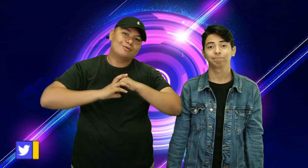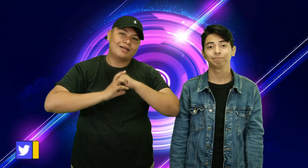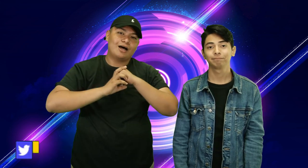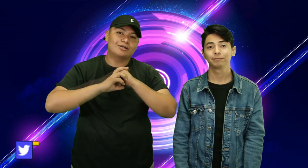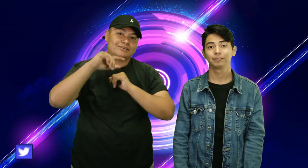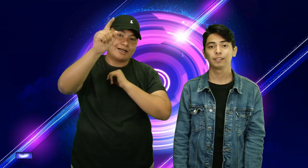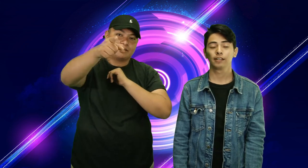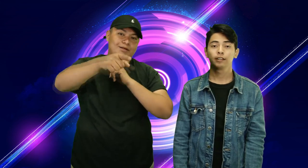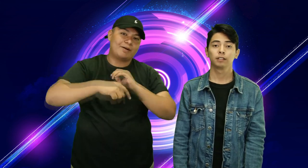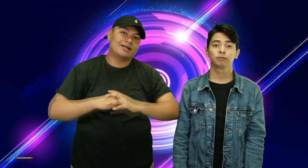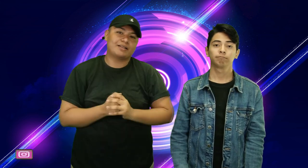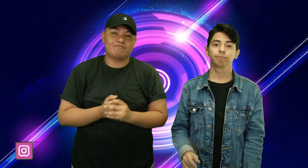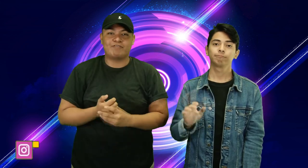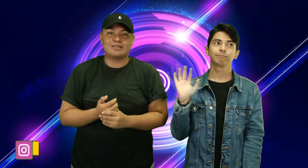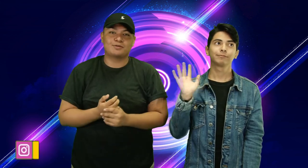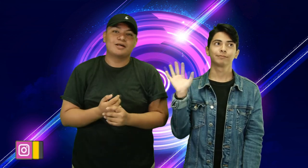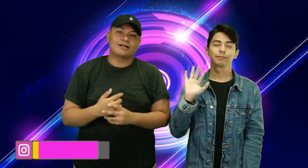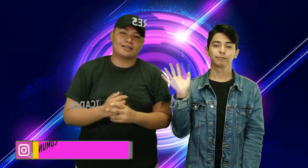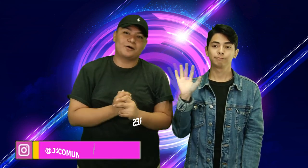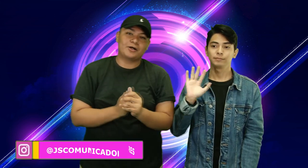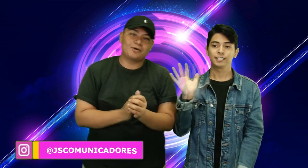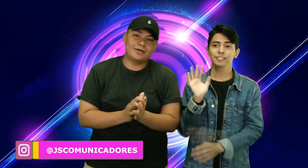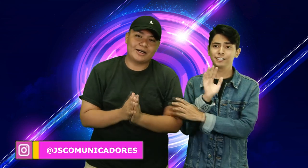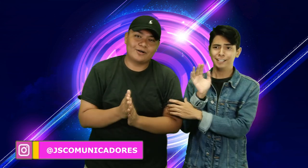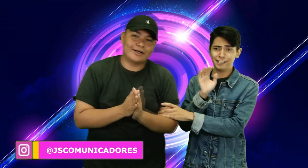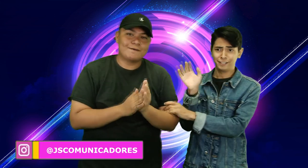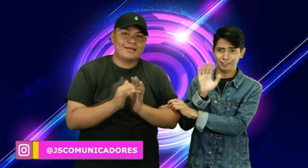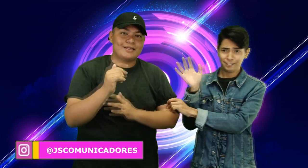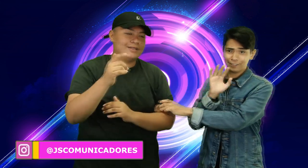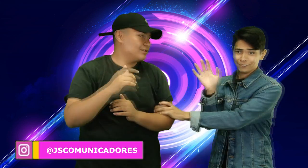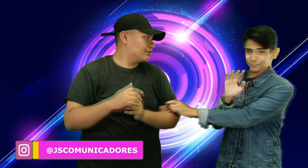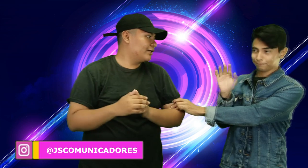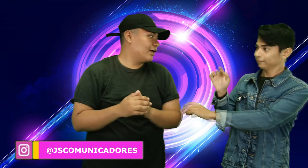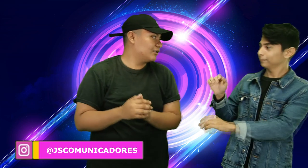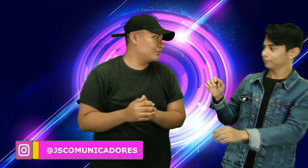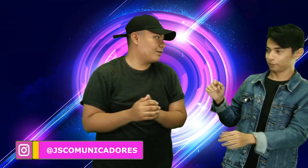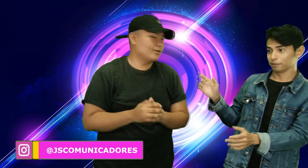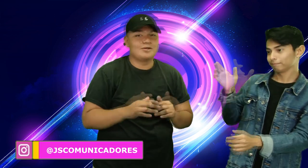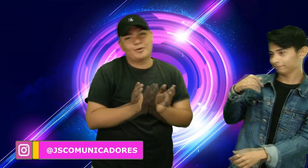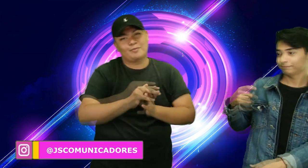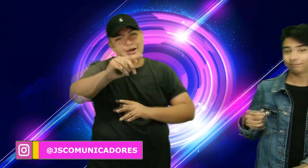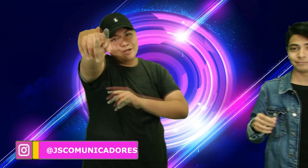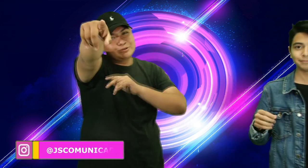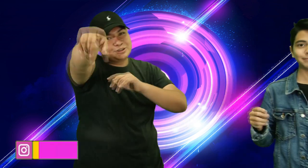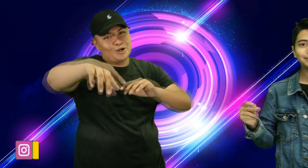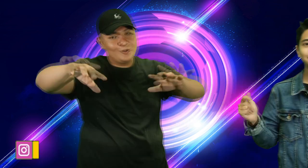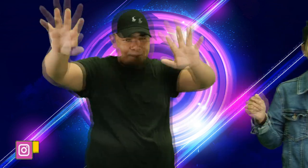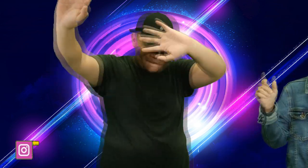así en nuestras páginas en facebook red de jóvenes comunicadores bueno pues ha sido mucho